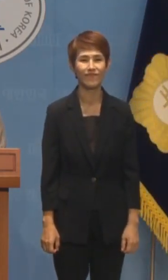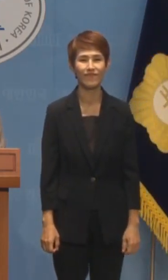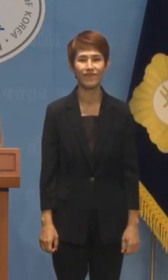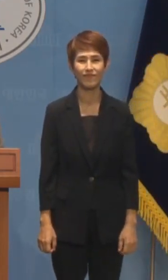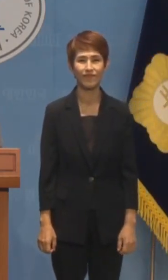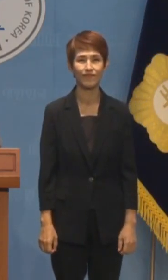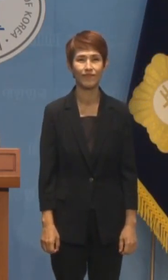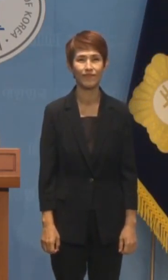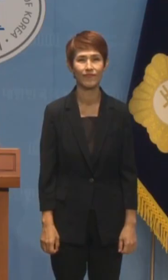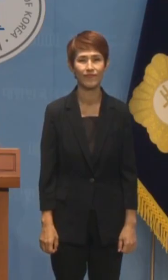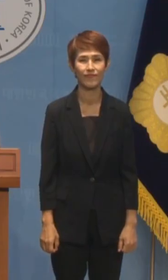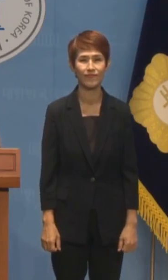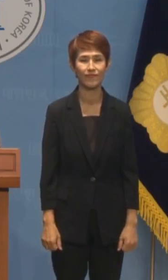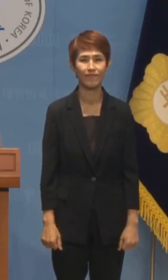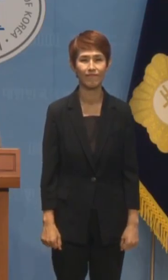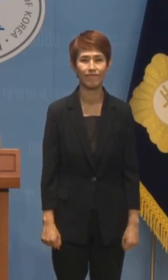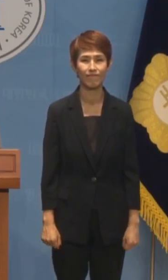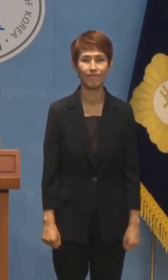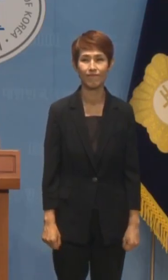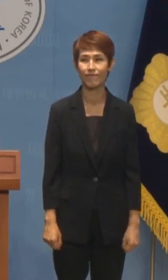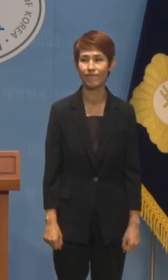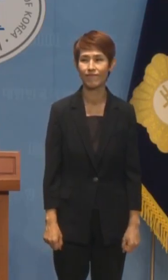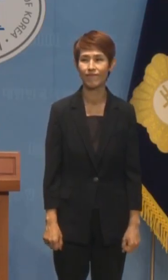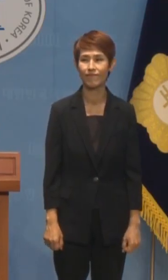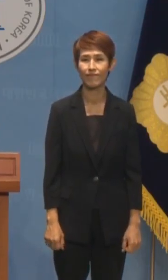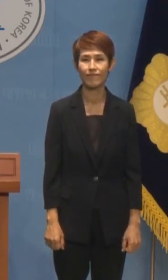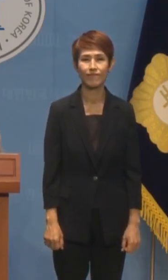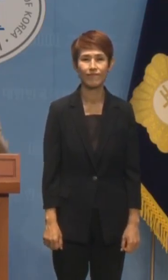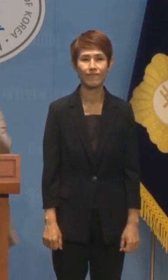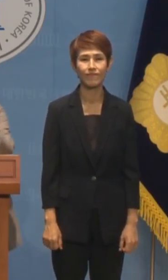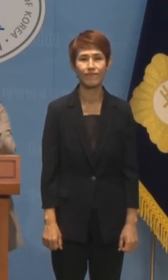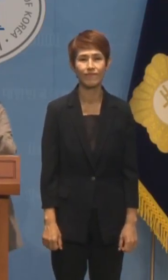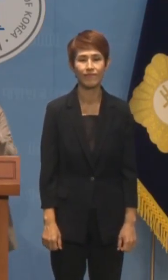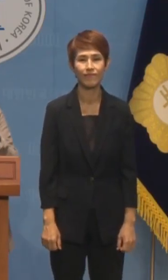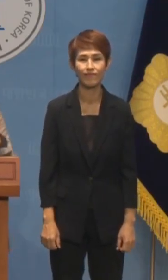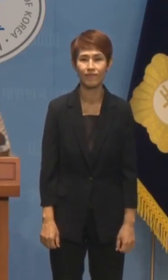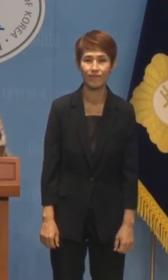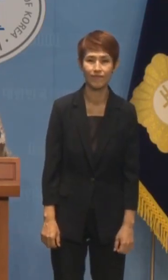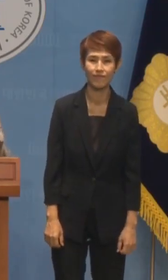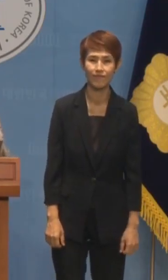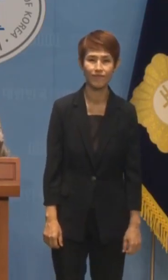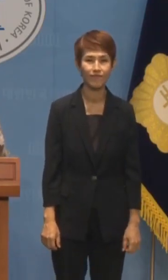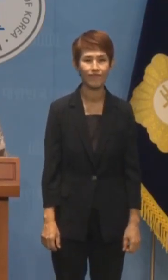네. 50분 예고된 브리핑이고요. 잠시 후에 시작하겠습니다.